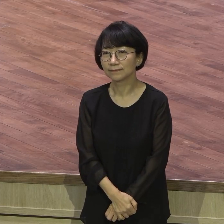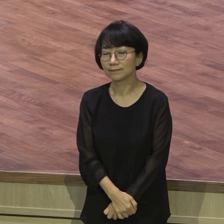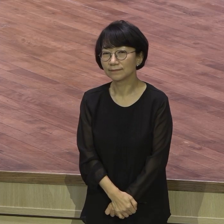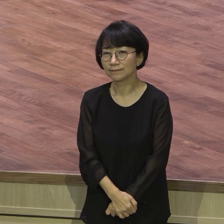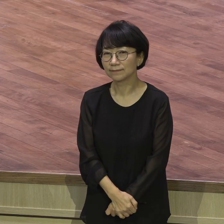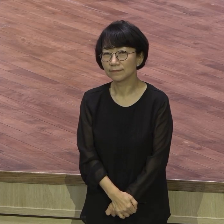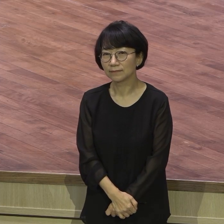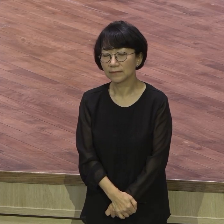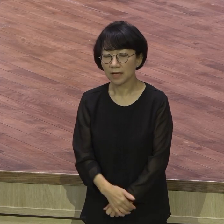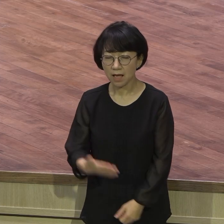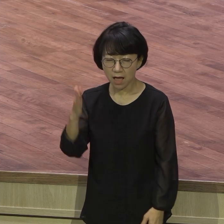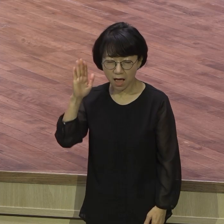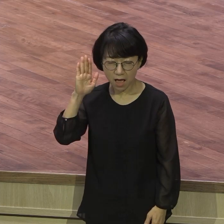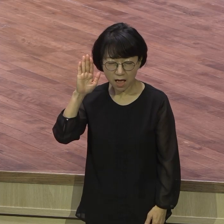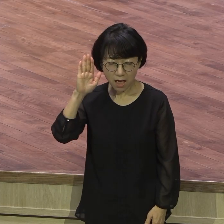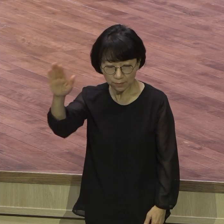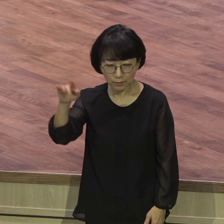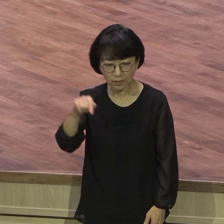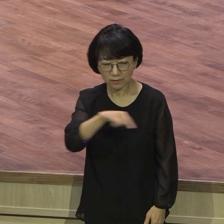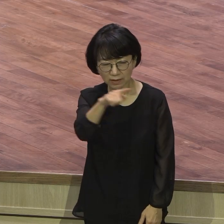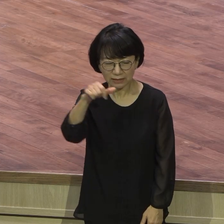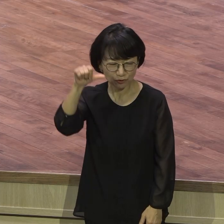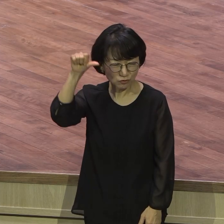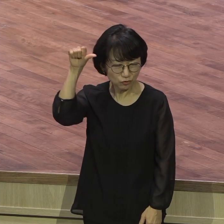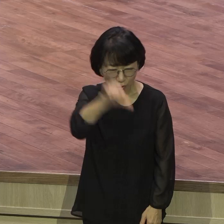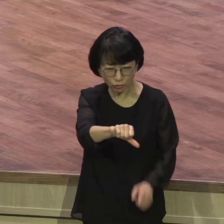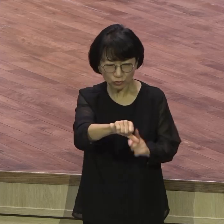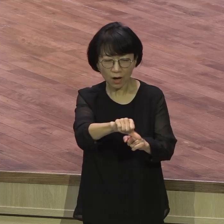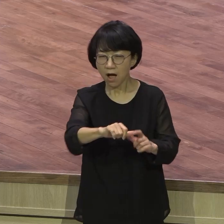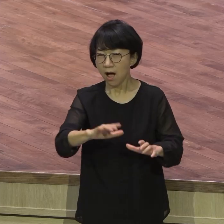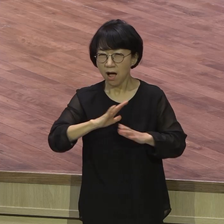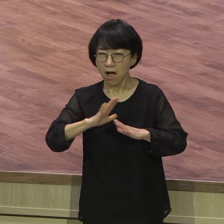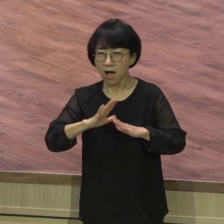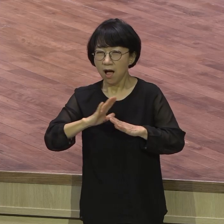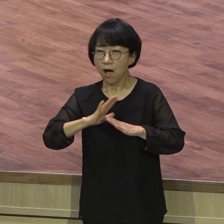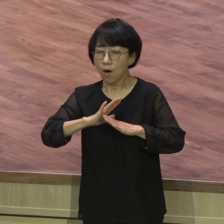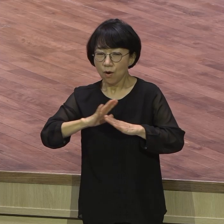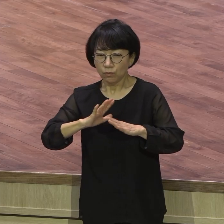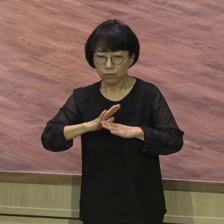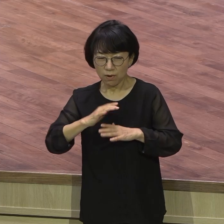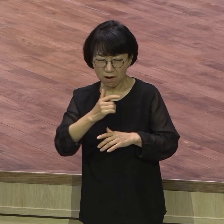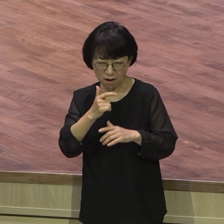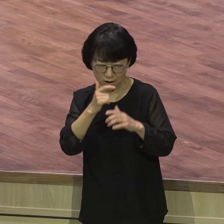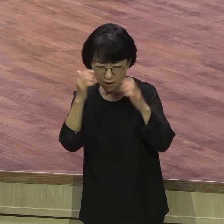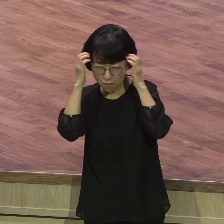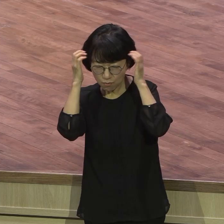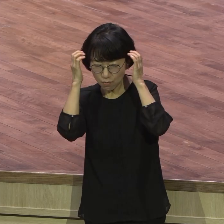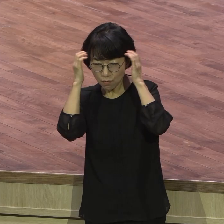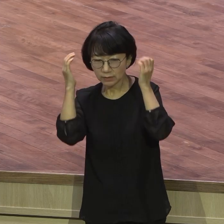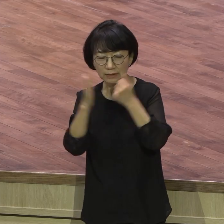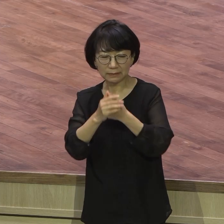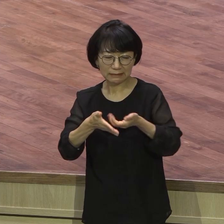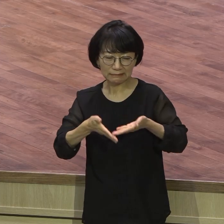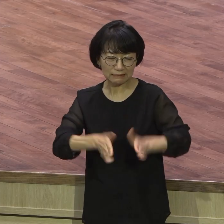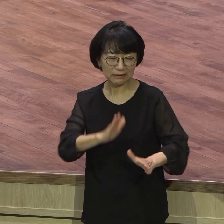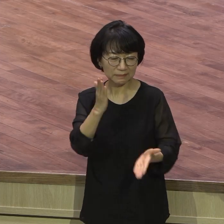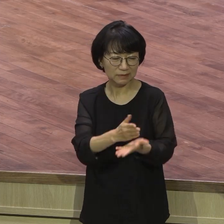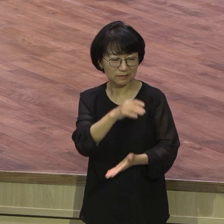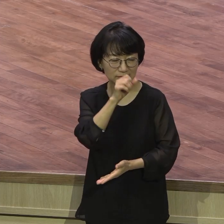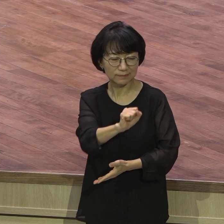앞으로 너가 받을 저주가 얼마나 무섭고 영원한 고통이지 너는 안 태어난 게 나을